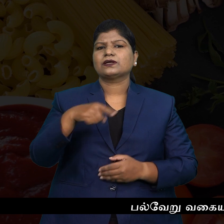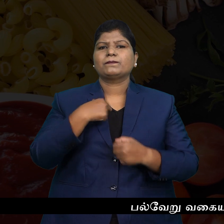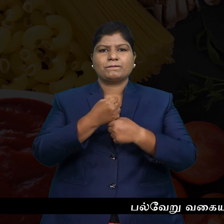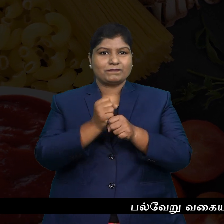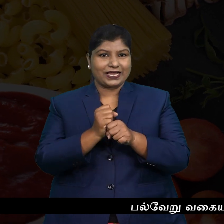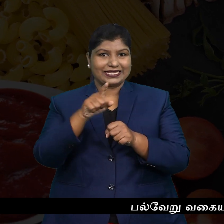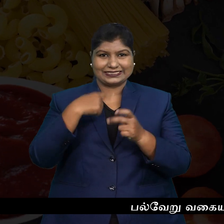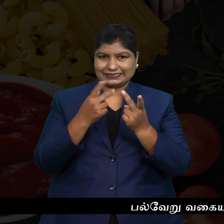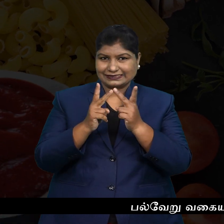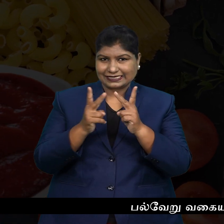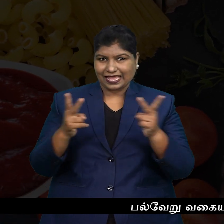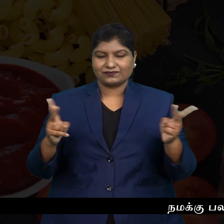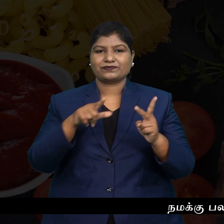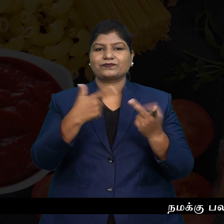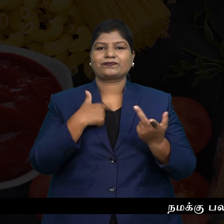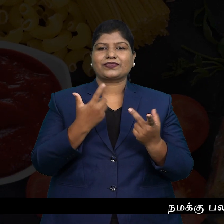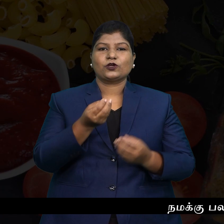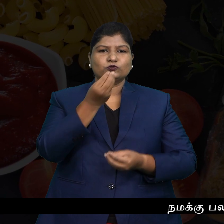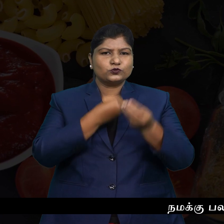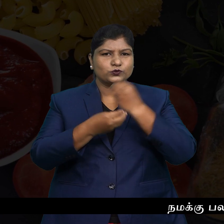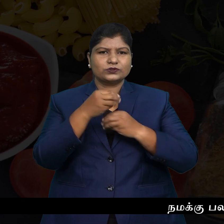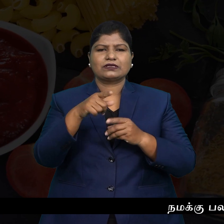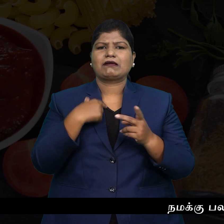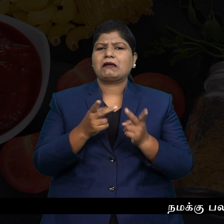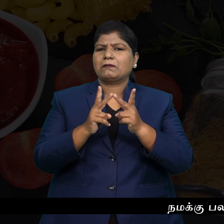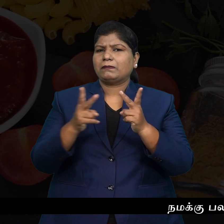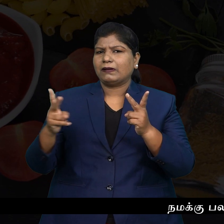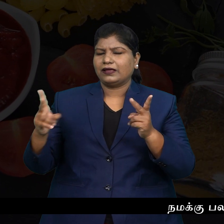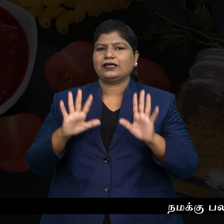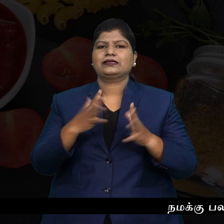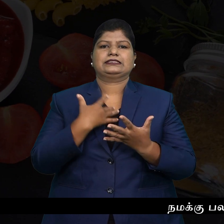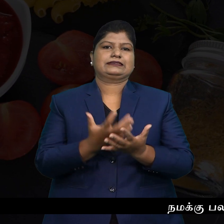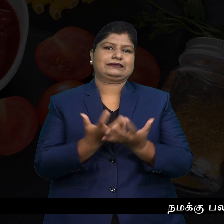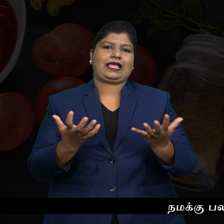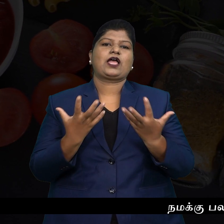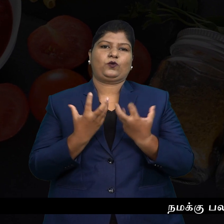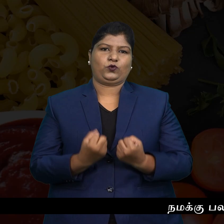பல்வேறு வகையான உணவுகளை தயாரிக்க நமக்கு பல பொருட்கள் தேவை.